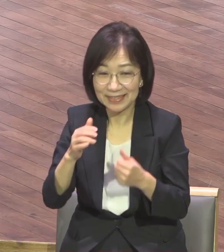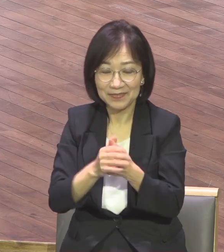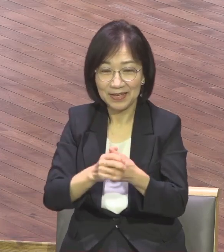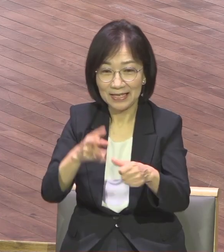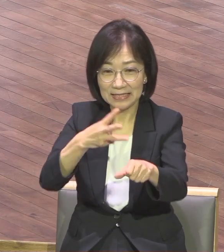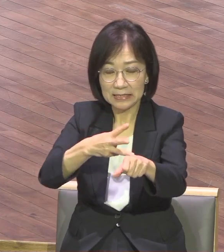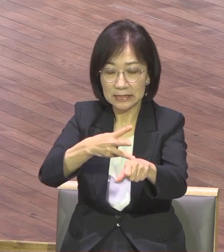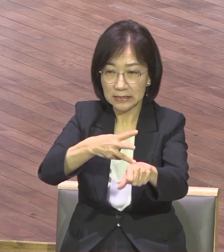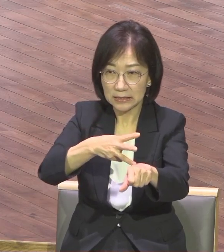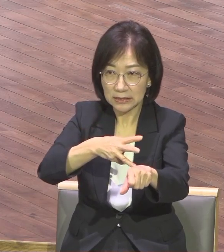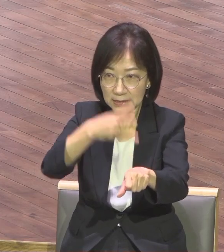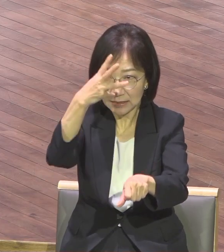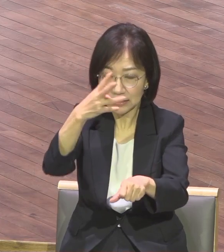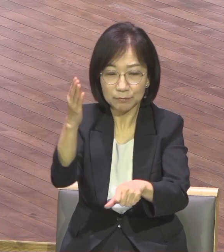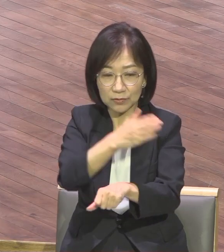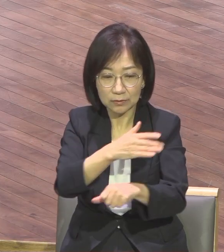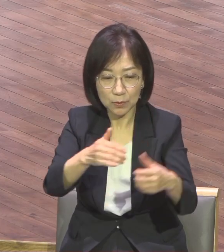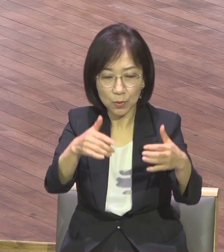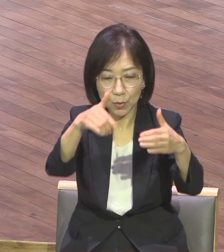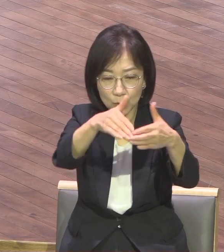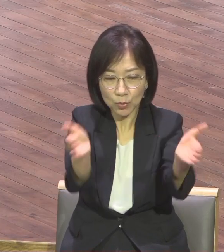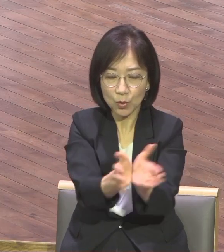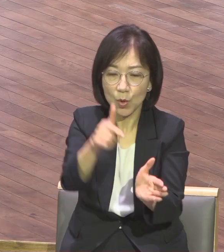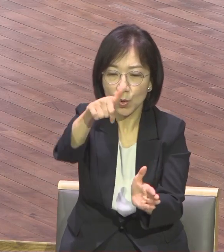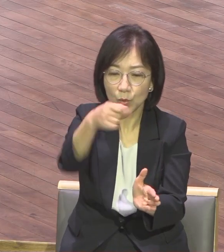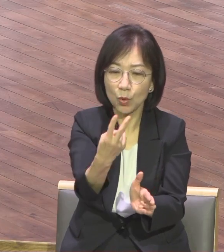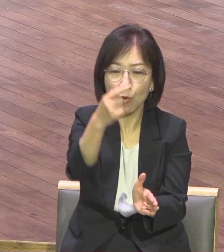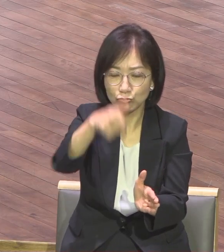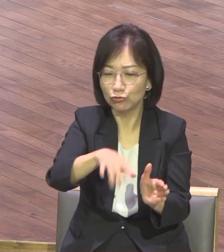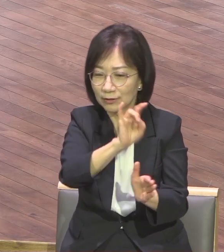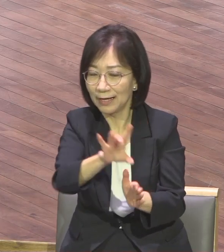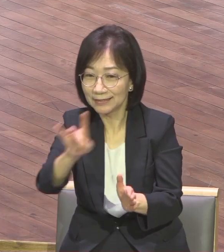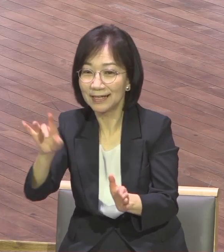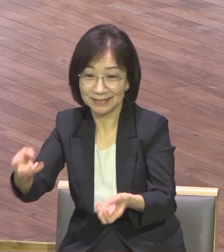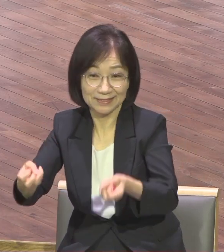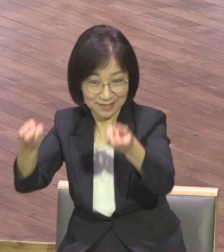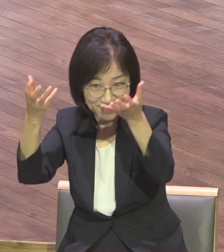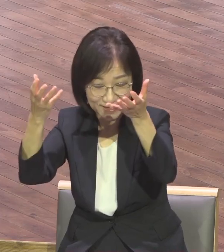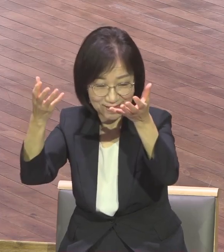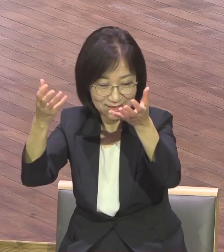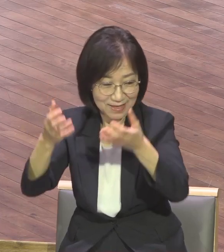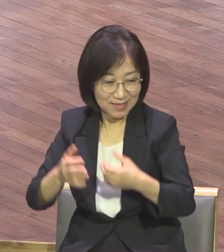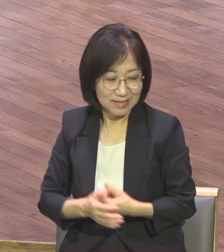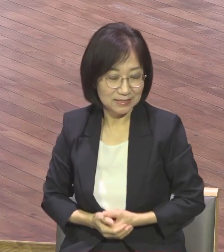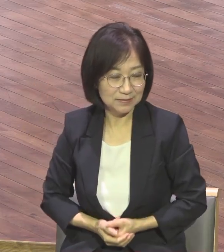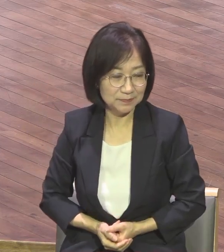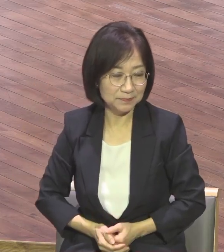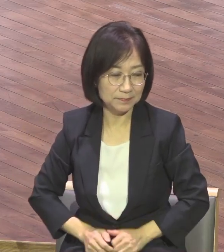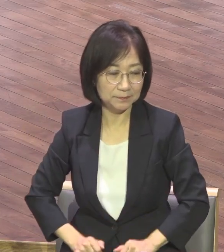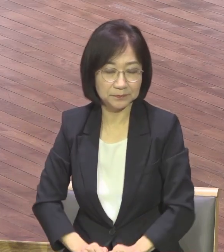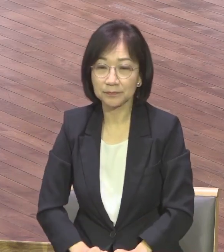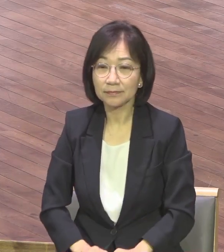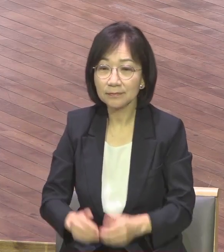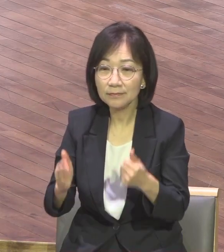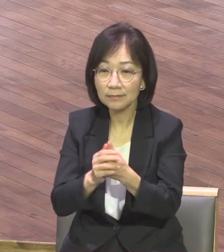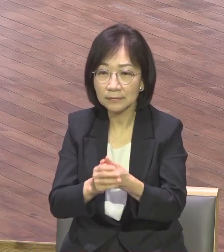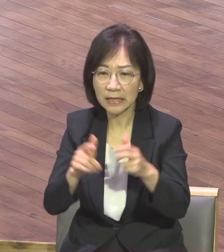선교의 날이 진행이 됩니다. 이렇게 우리 교회 선교대회의 특징을 한마디로 표현하면